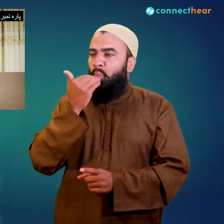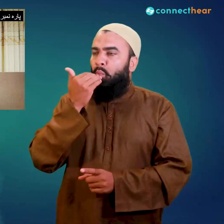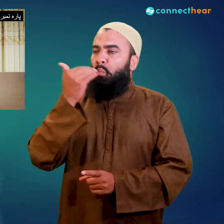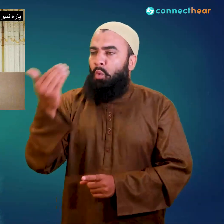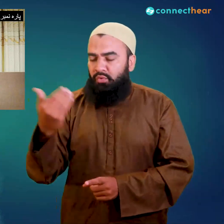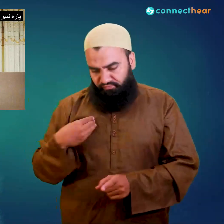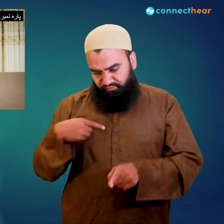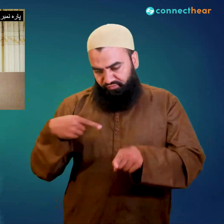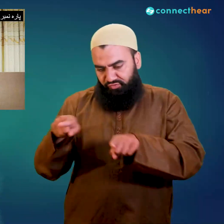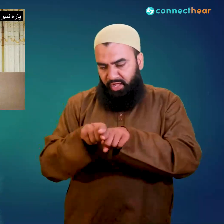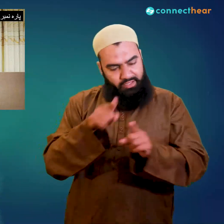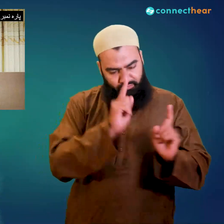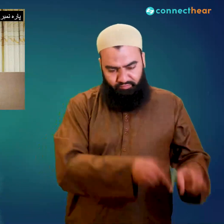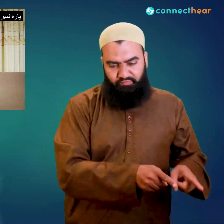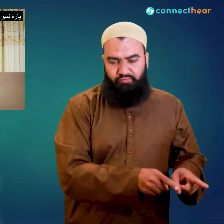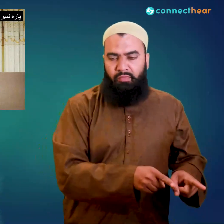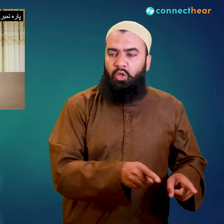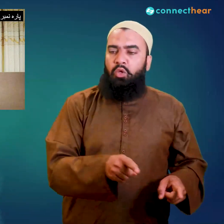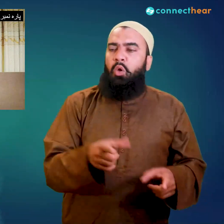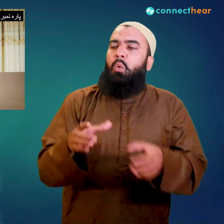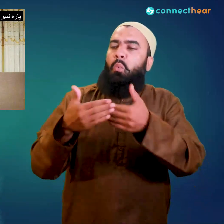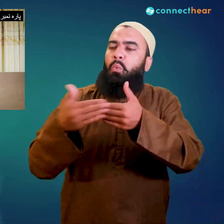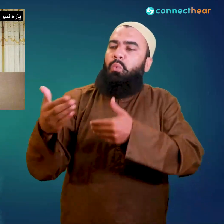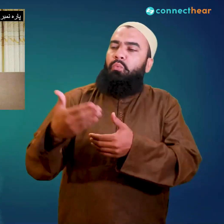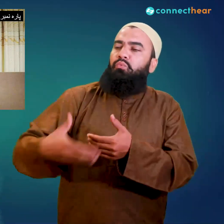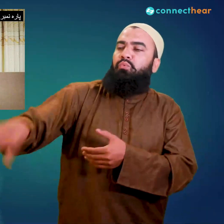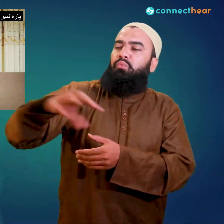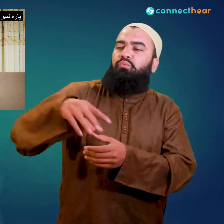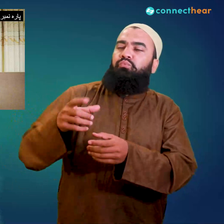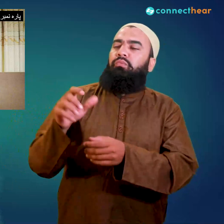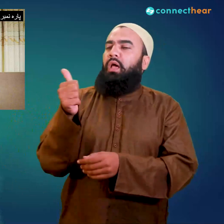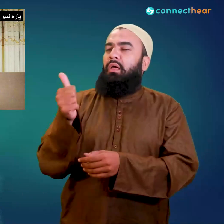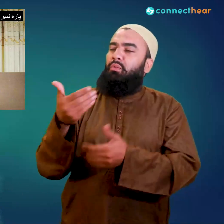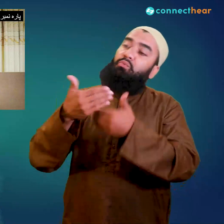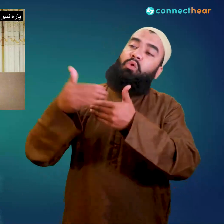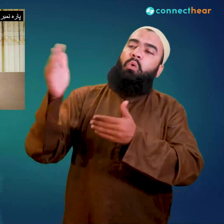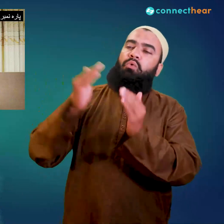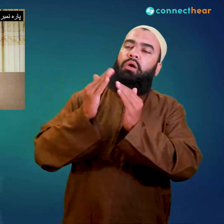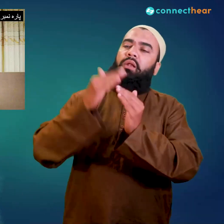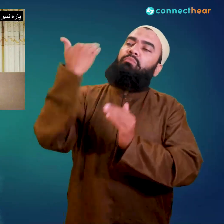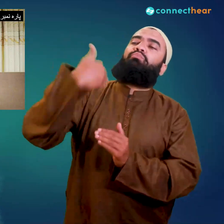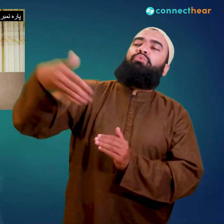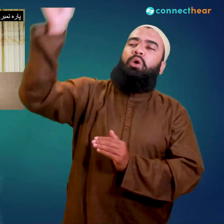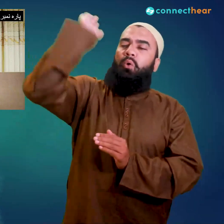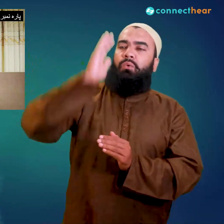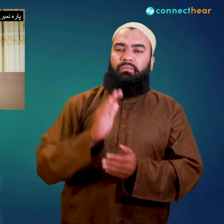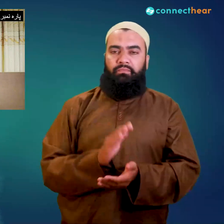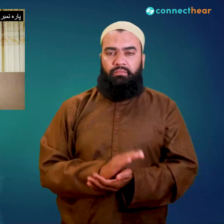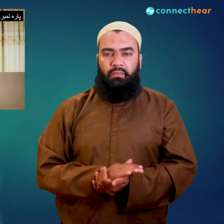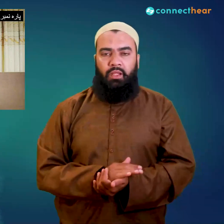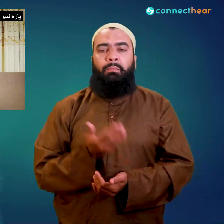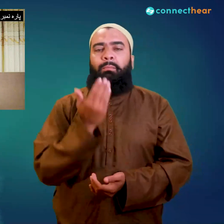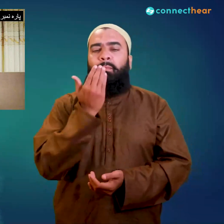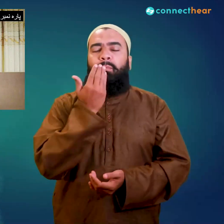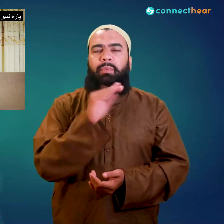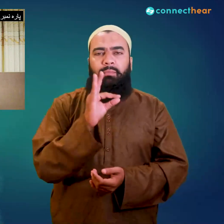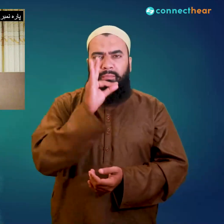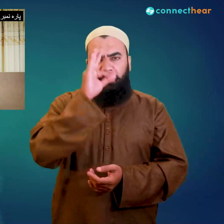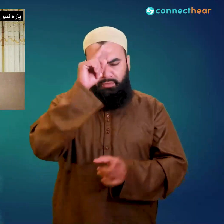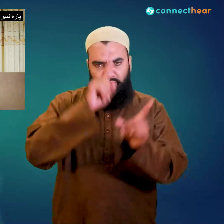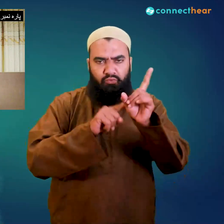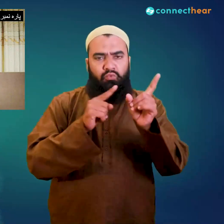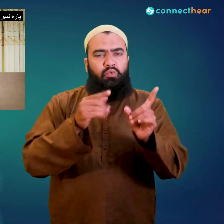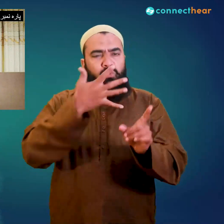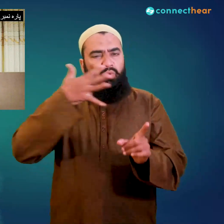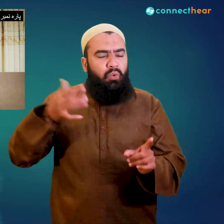لے کر آ گئے۔ تو یہ حیلہ جو یوسف علیہ السلام نے کیا، یہ دراصل اللہ کی طرف سے تھا،